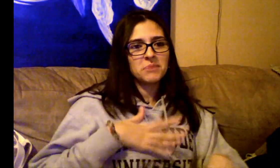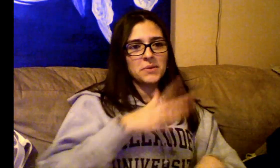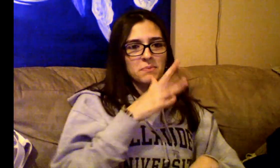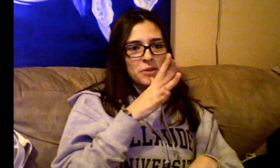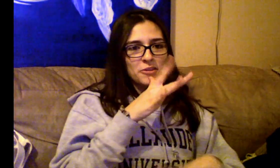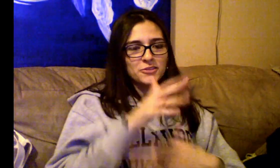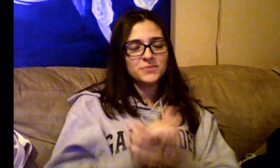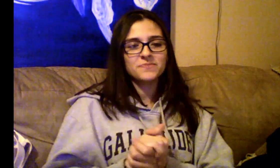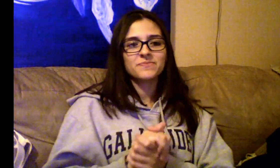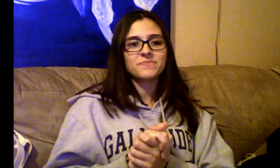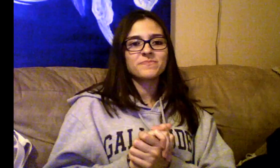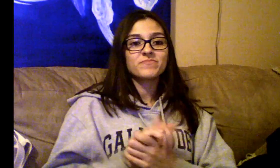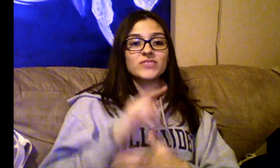a ti, a mi mamá.